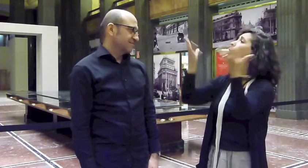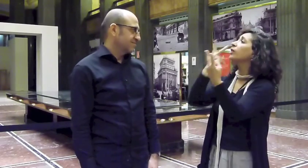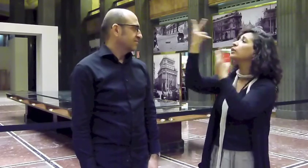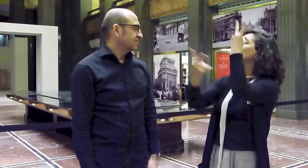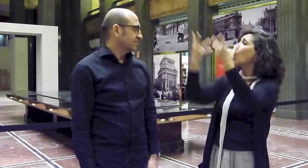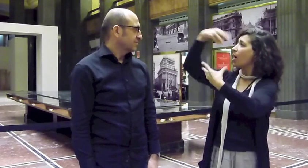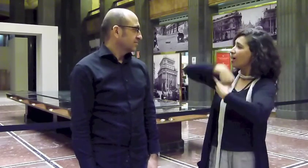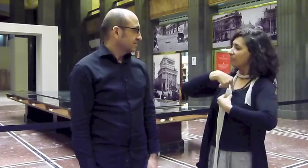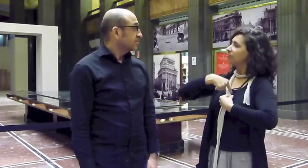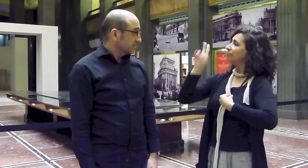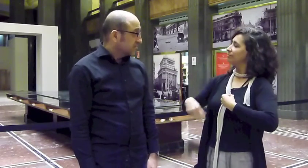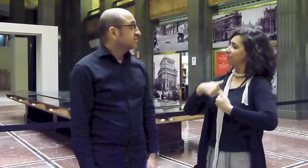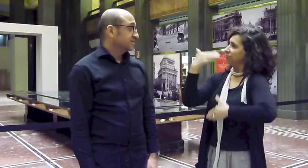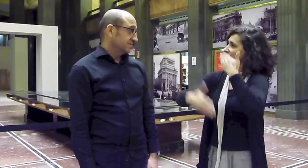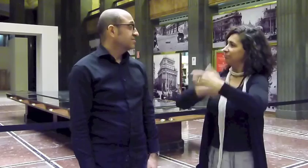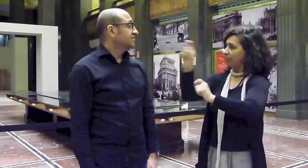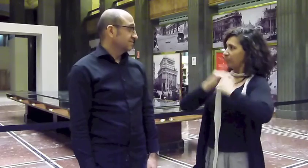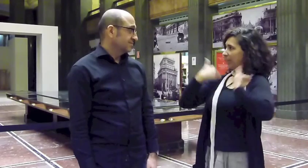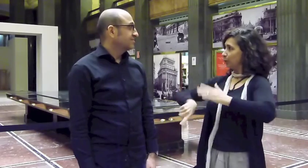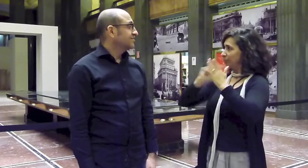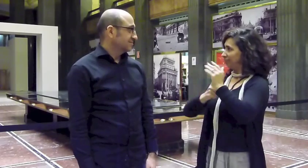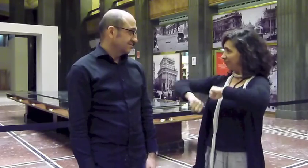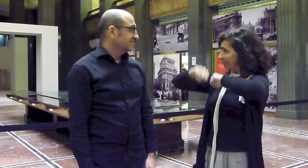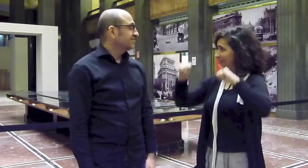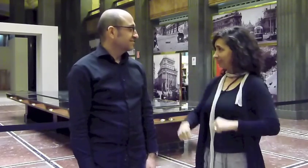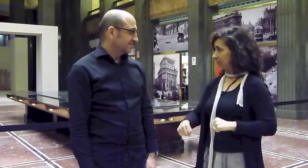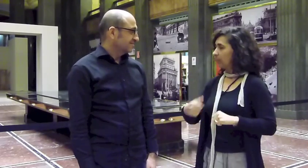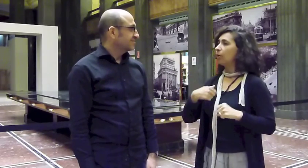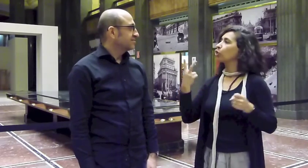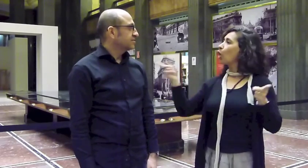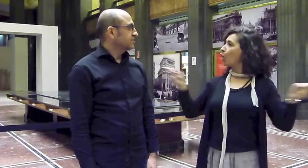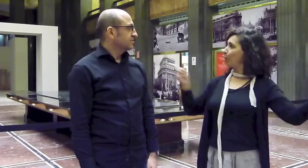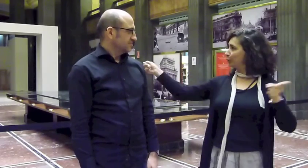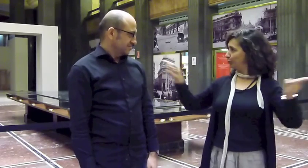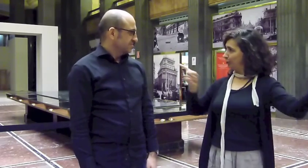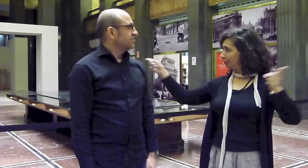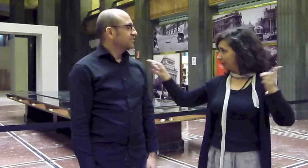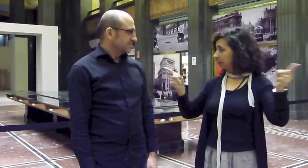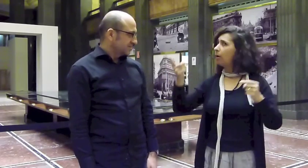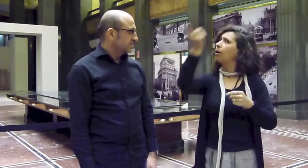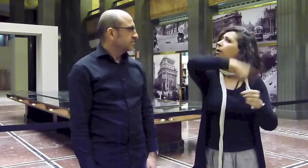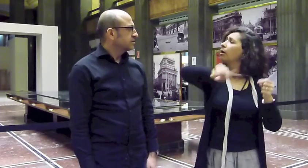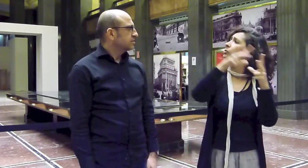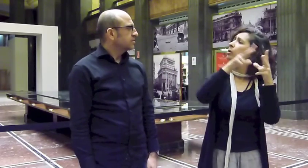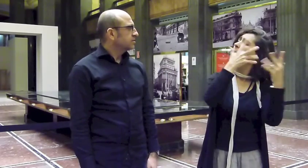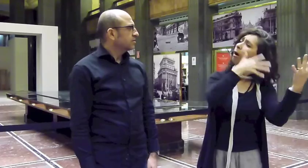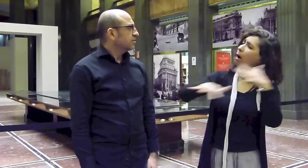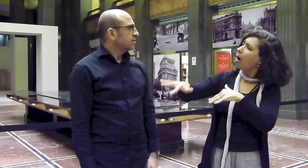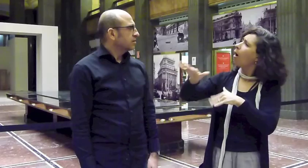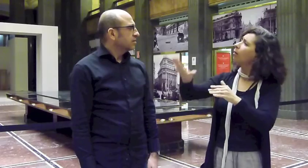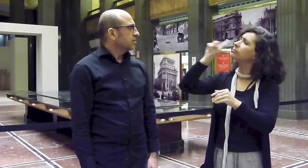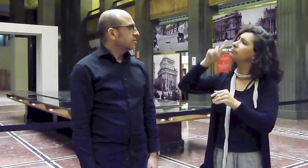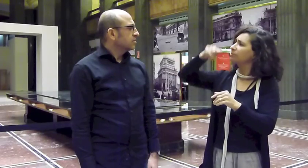tener mentes abiertas para que ese mundo también sea partícipe de las personas sordas y que nosotros también podamos formar parte de él. Serían esos